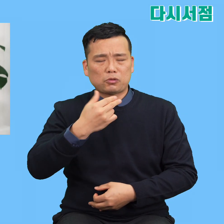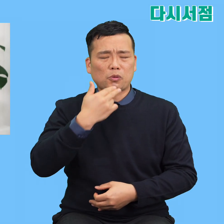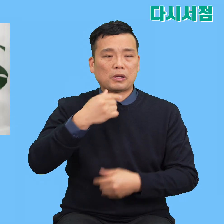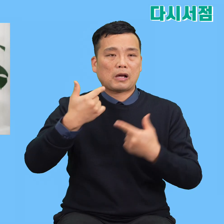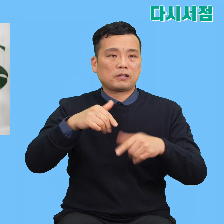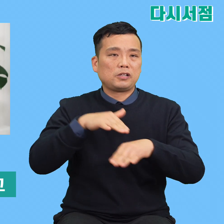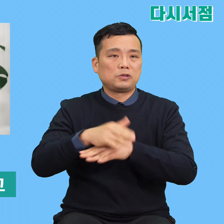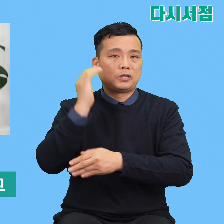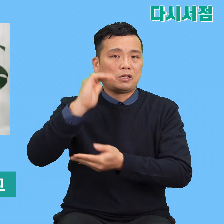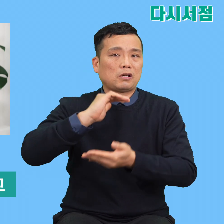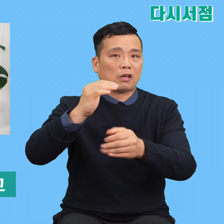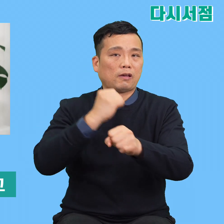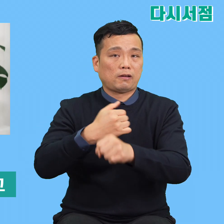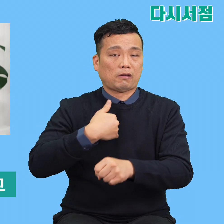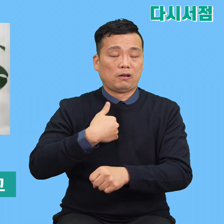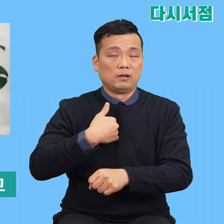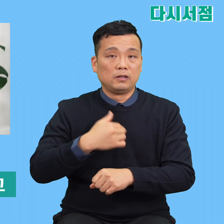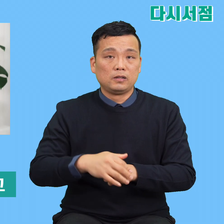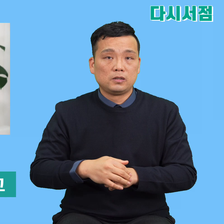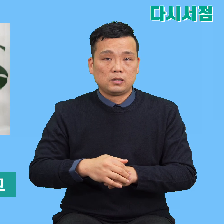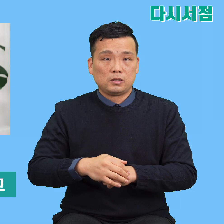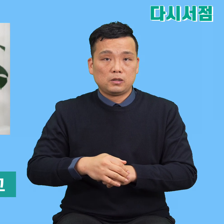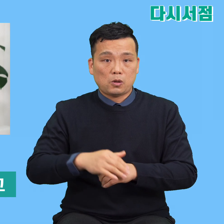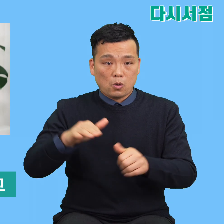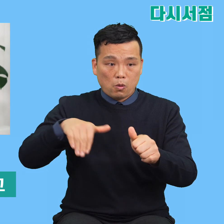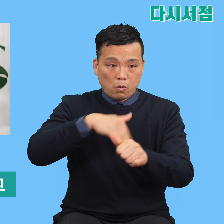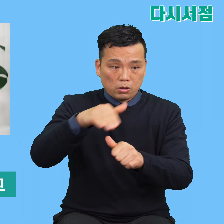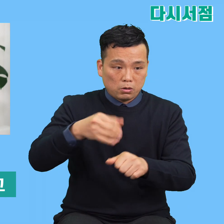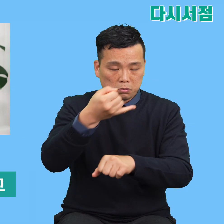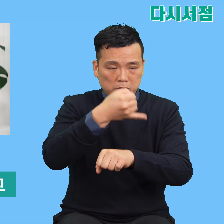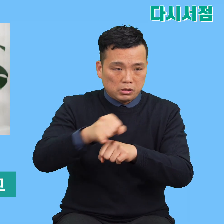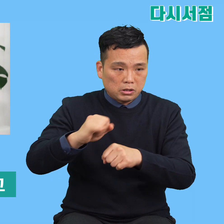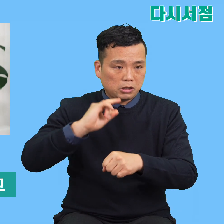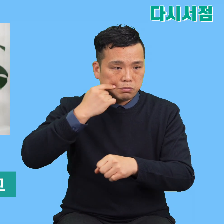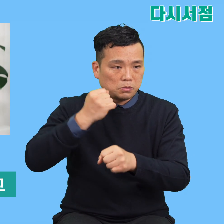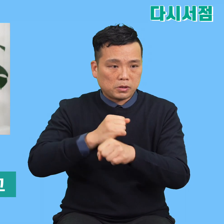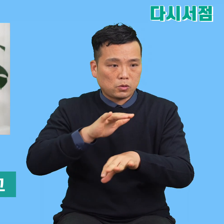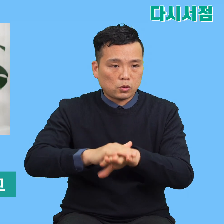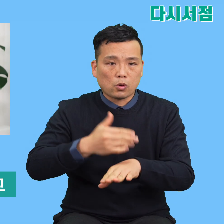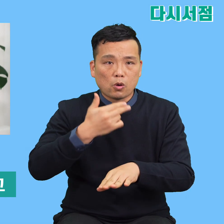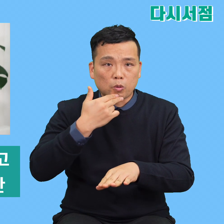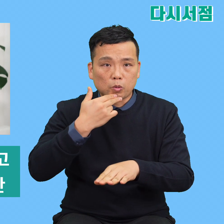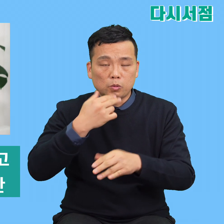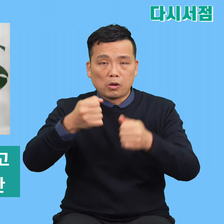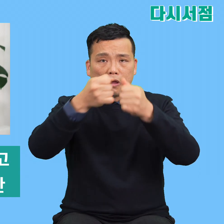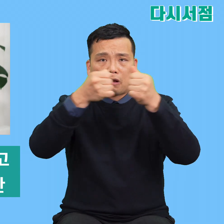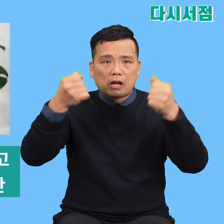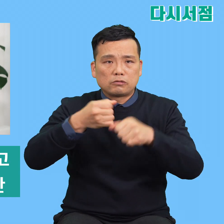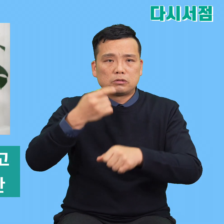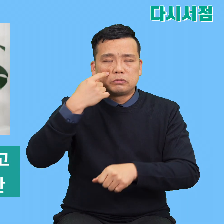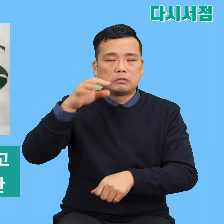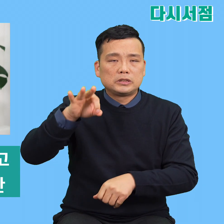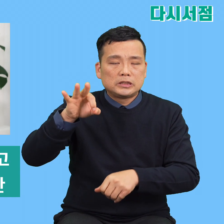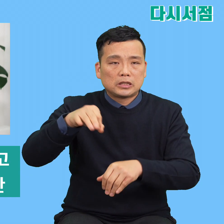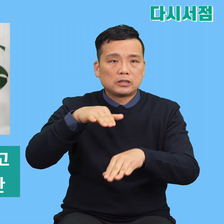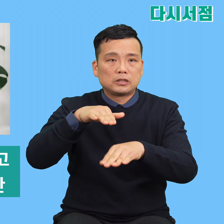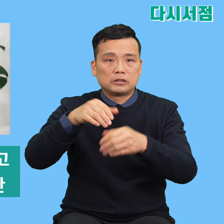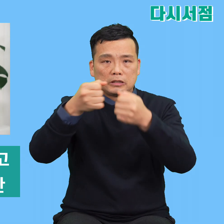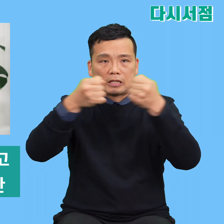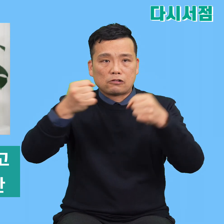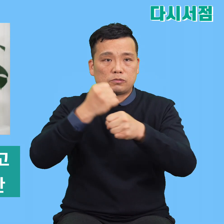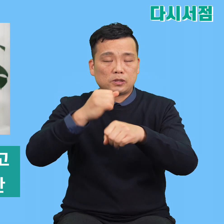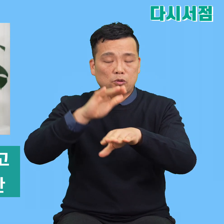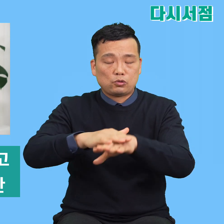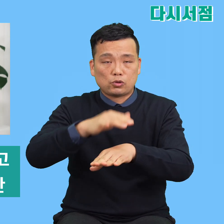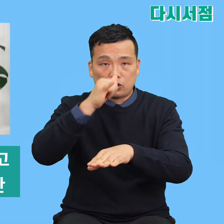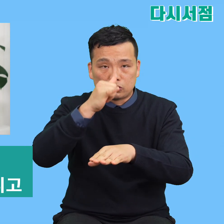그렇게 대답해요. 그러니까 저는 인테리어랄 것도 없고 조립가구로 막 채워져 있고 그다음에 뭐 정리도 잘 못하고 그건 이제